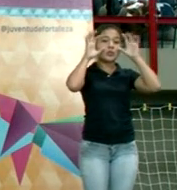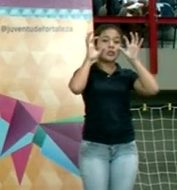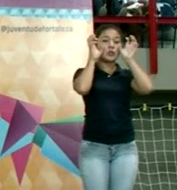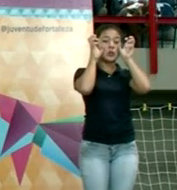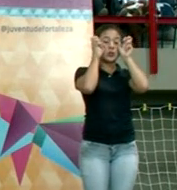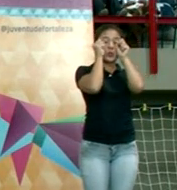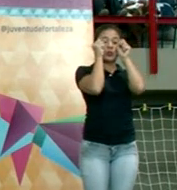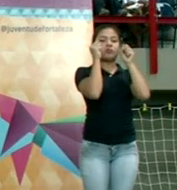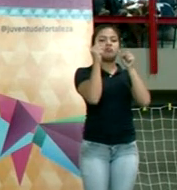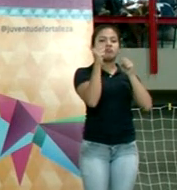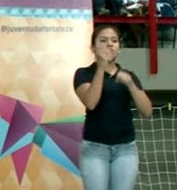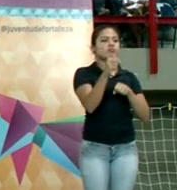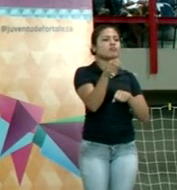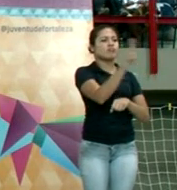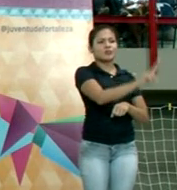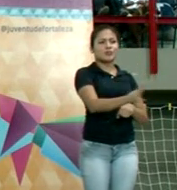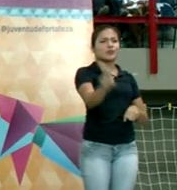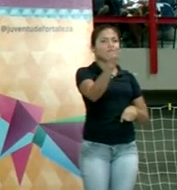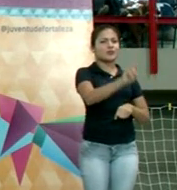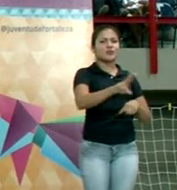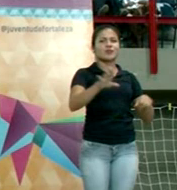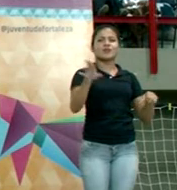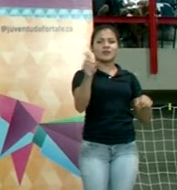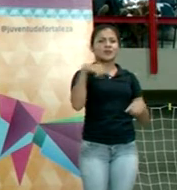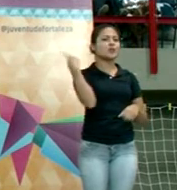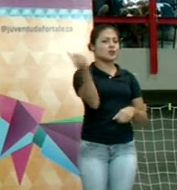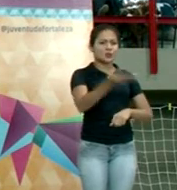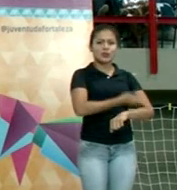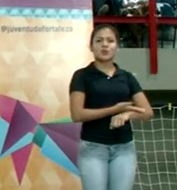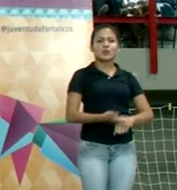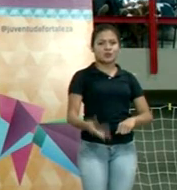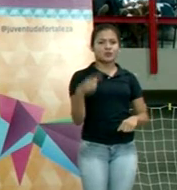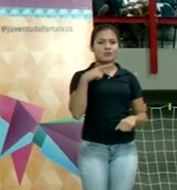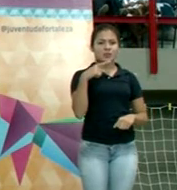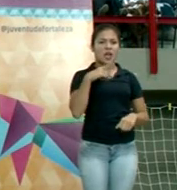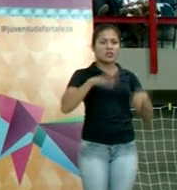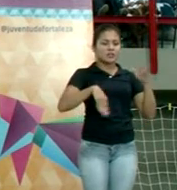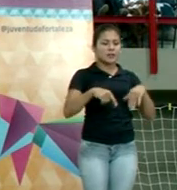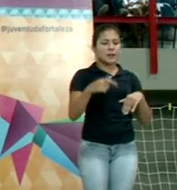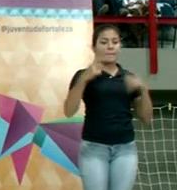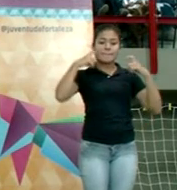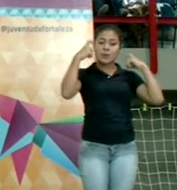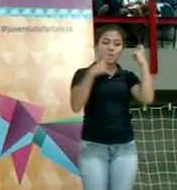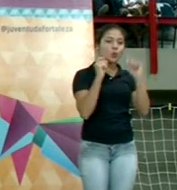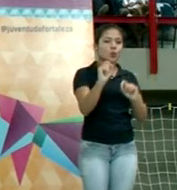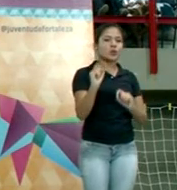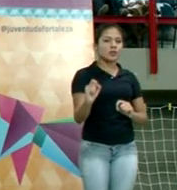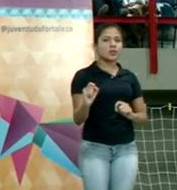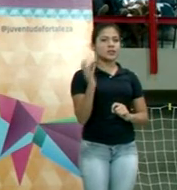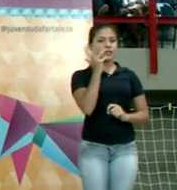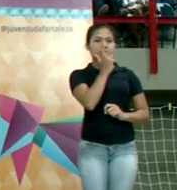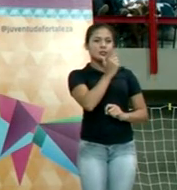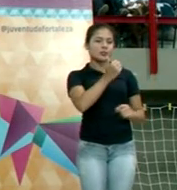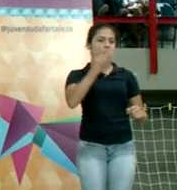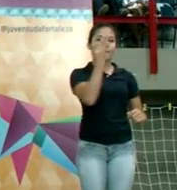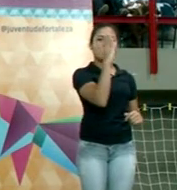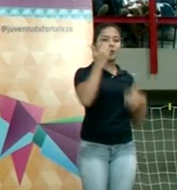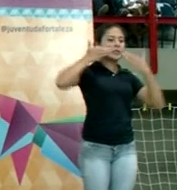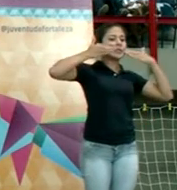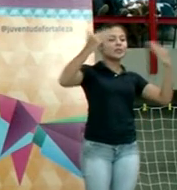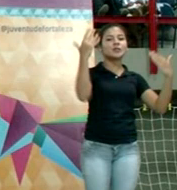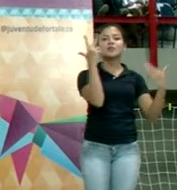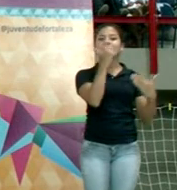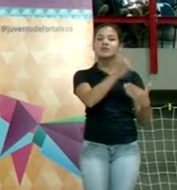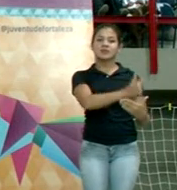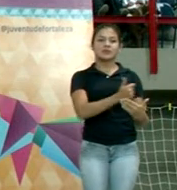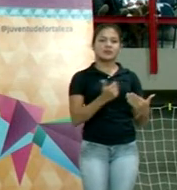um acessório muito comum para muitas pessoas, e às vezes a gente se preocupa só com a estética. quando na realidade os óculos de sol, como são